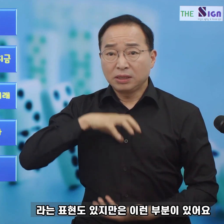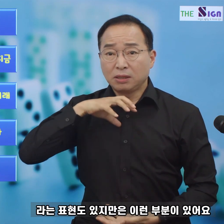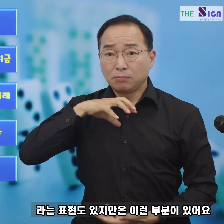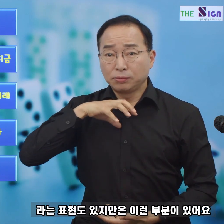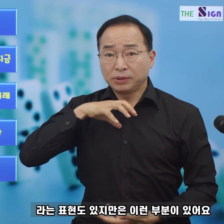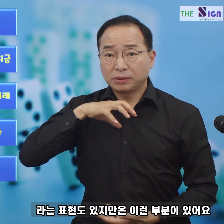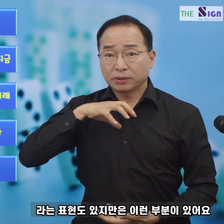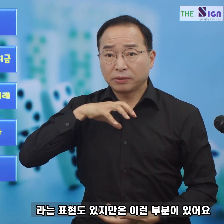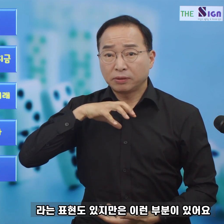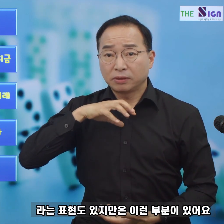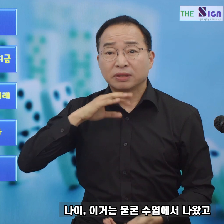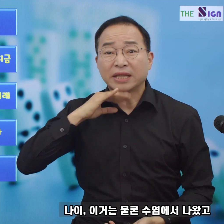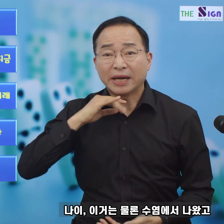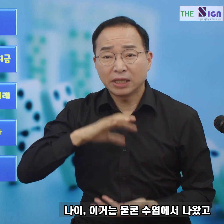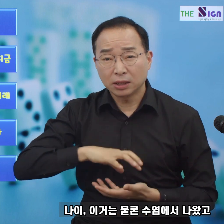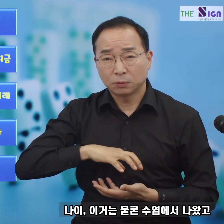이런 부분이 있어요. 나이.